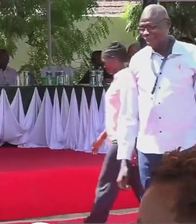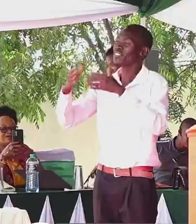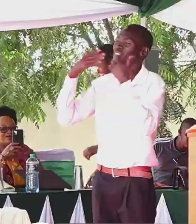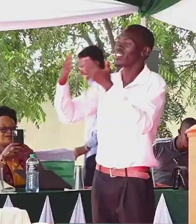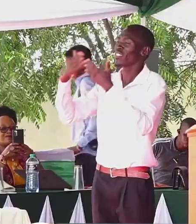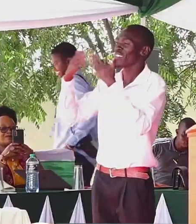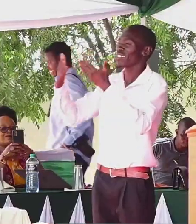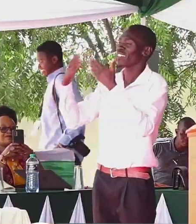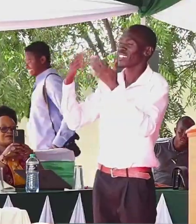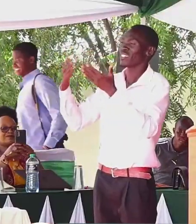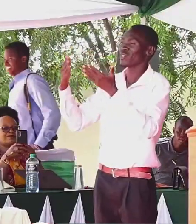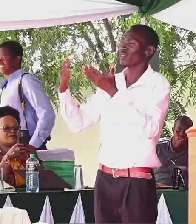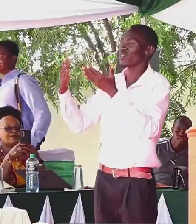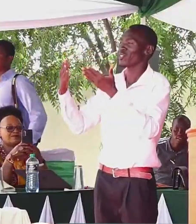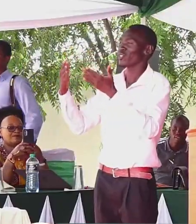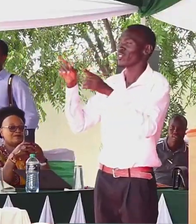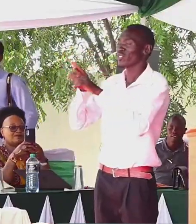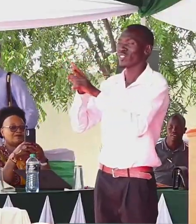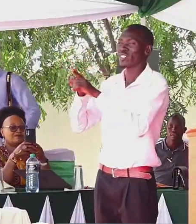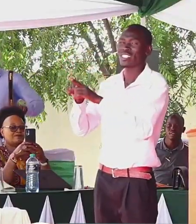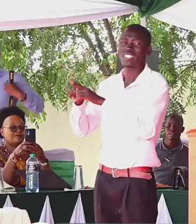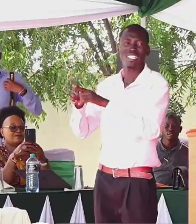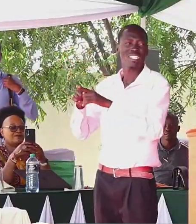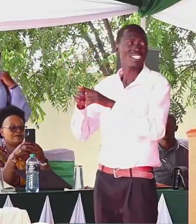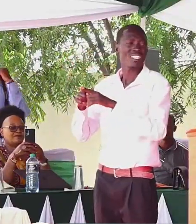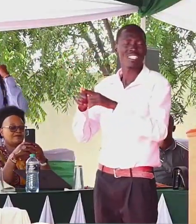Asante. Your Excellency,